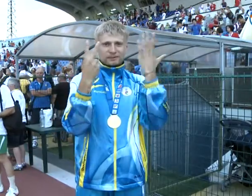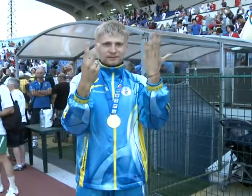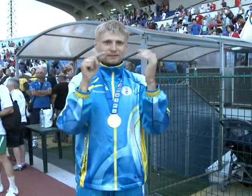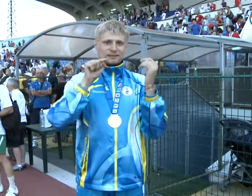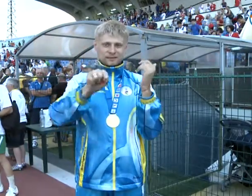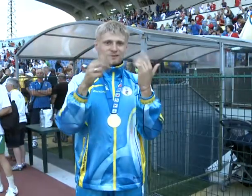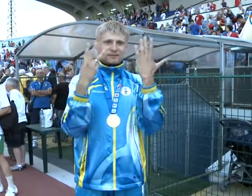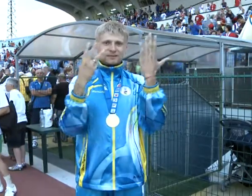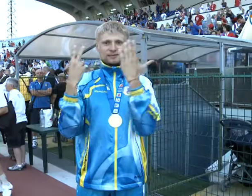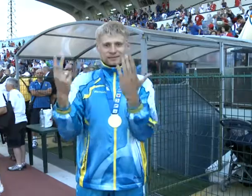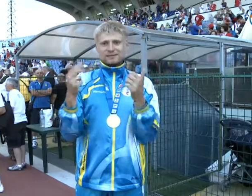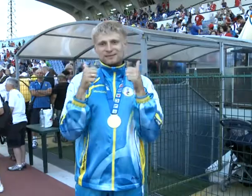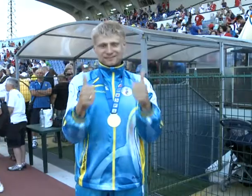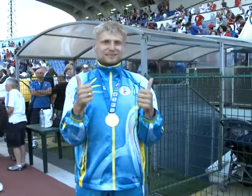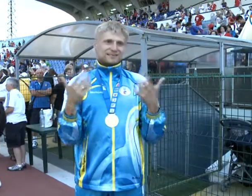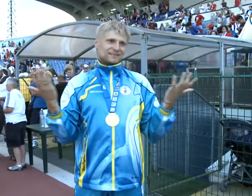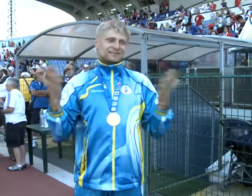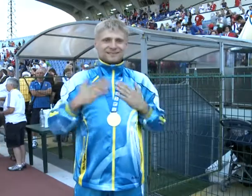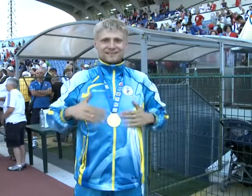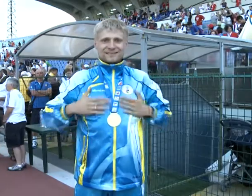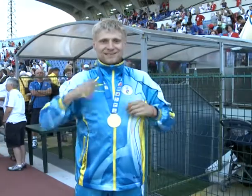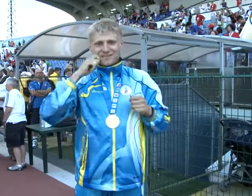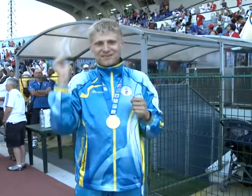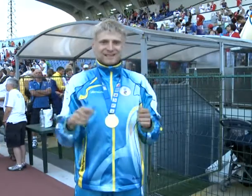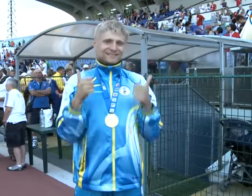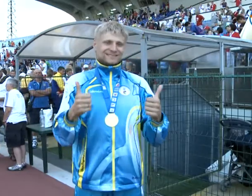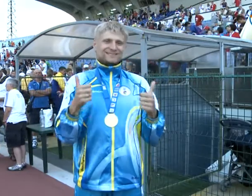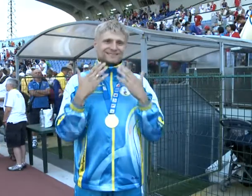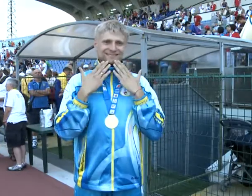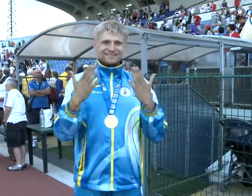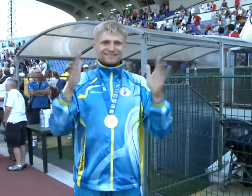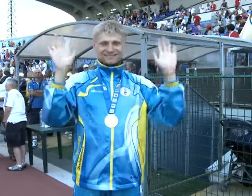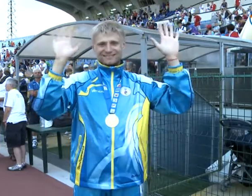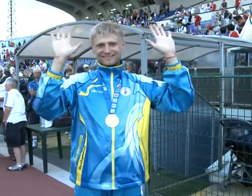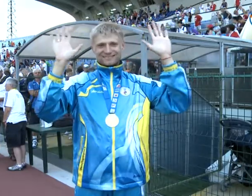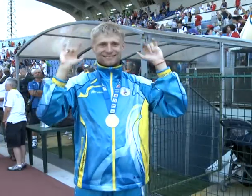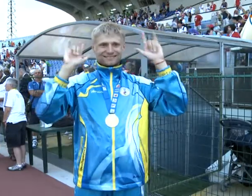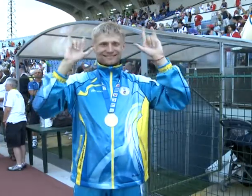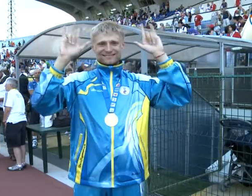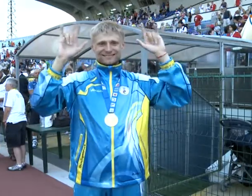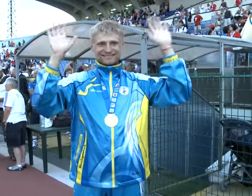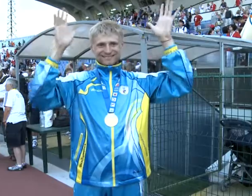s to medaljo. Tudi rezultatom sem zelo zadovoljen in to me zelo veseli za sebe in za Ukrajino.